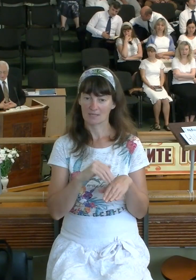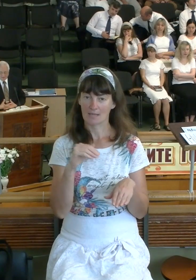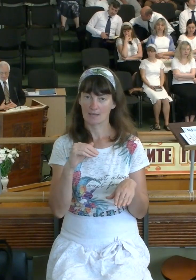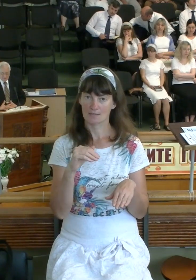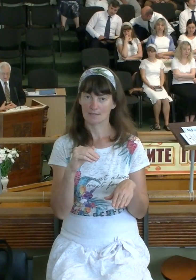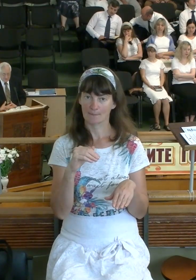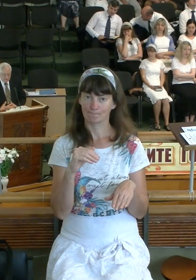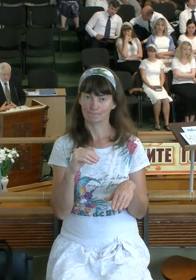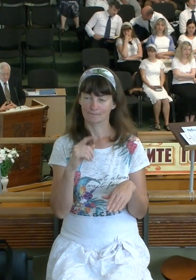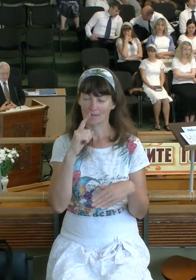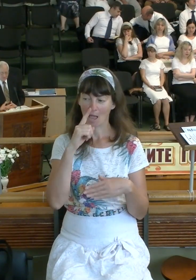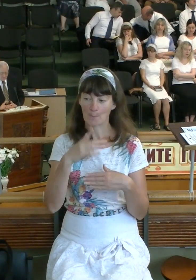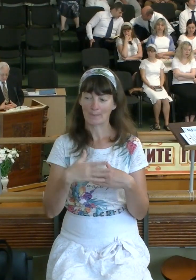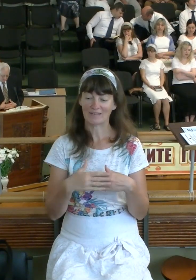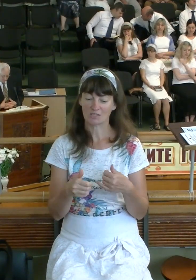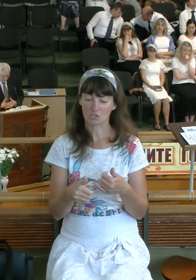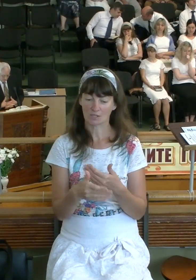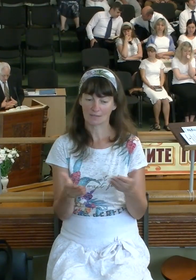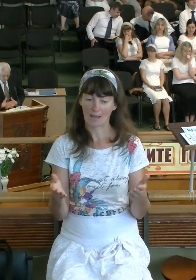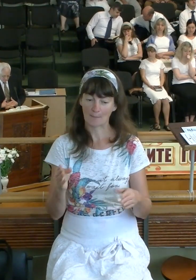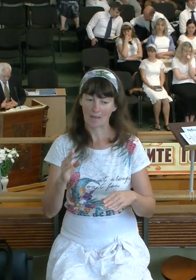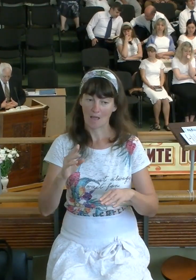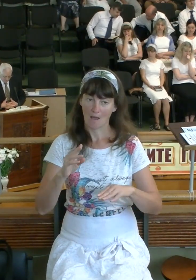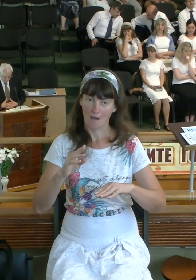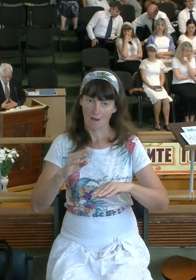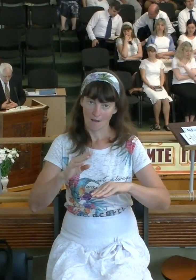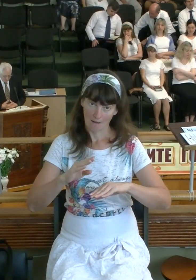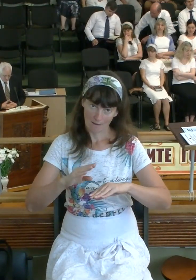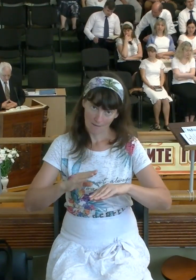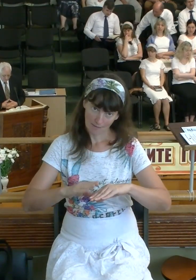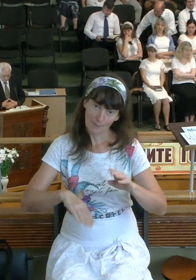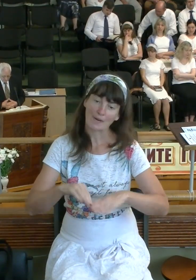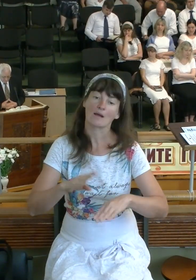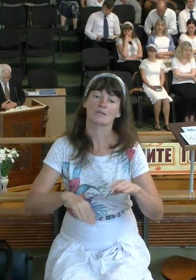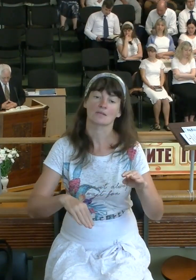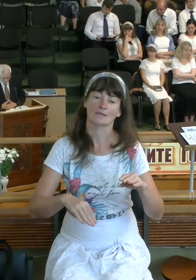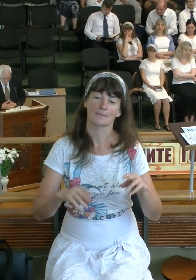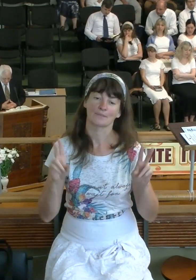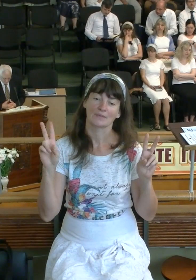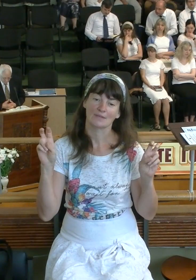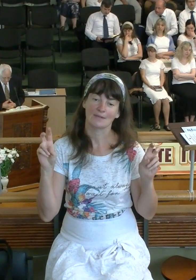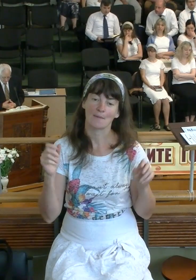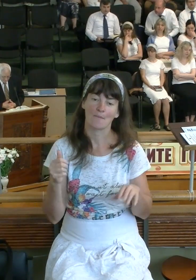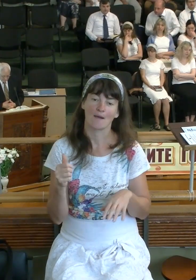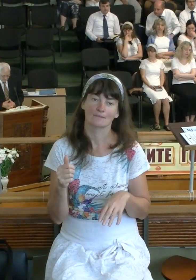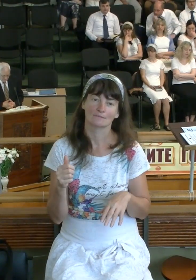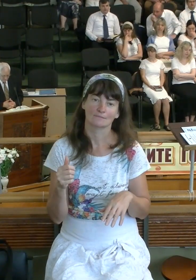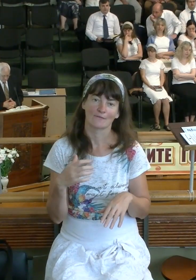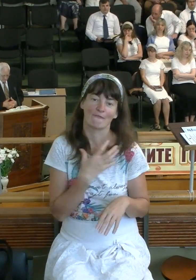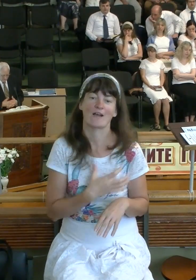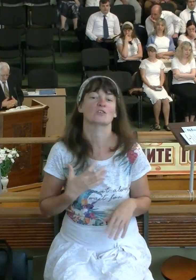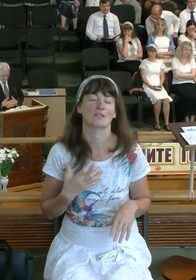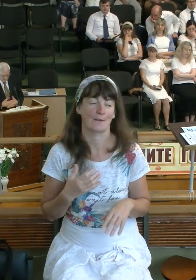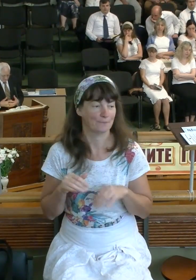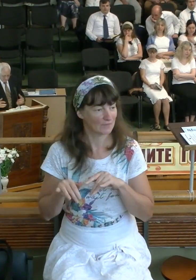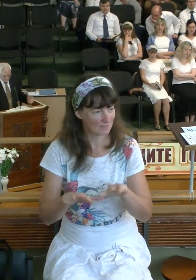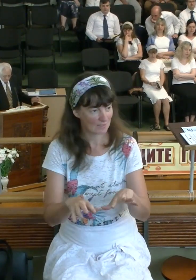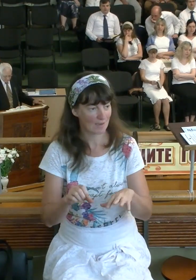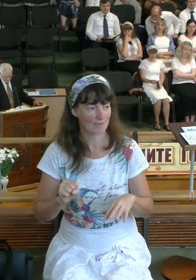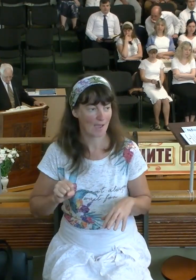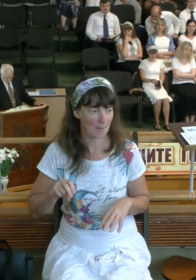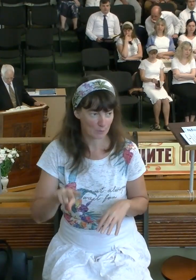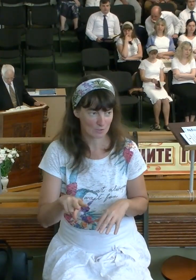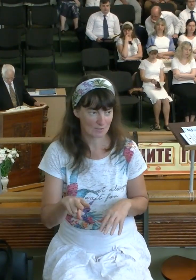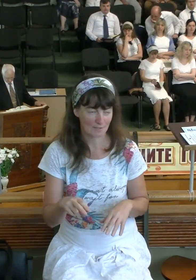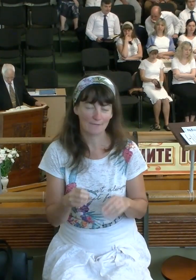в практике нашей жизни, потому что тема очень важная. Деяния апостолов, 19 глава,